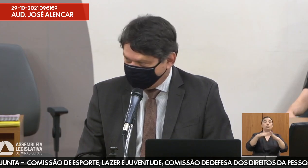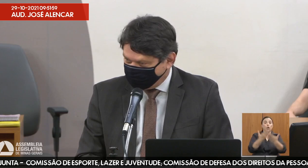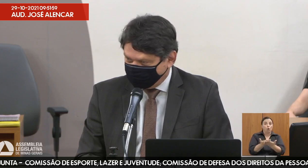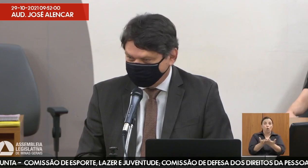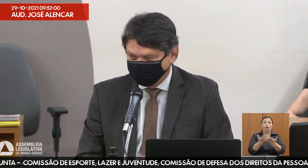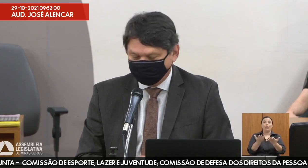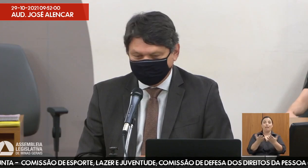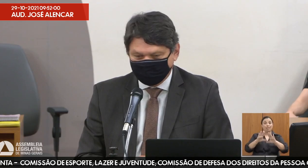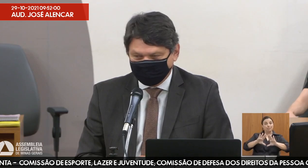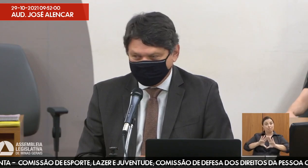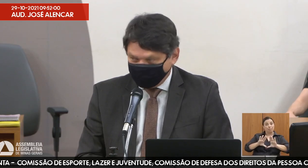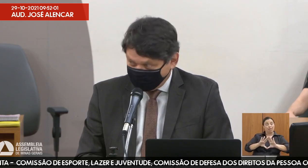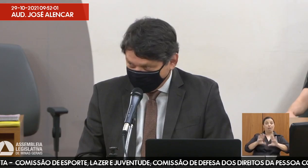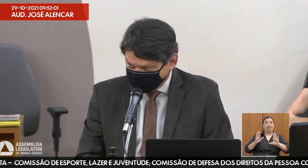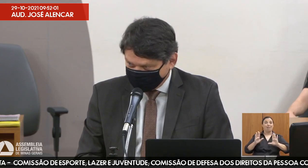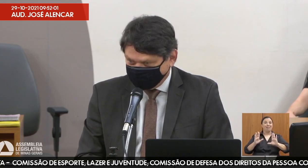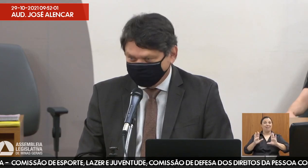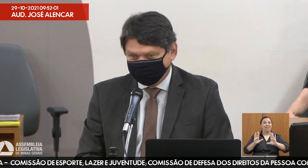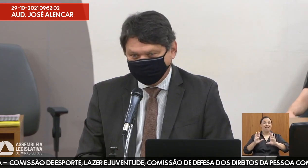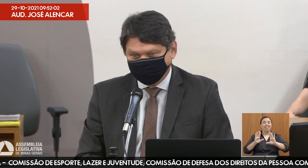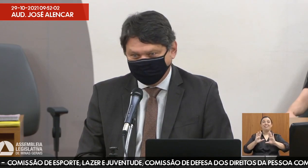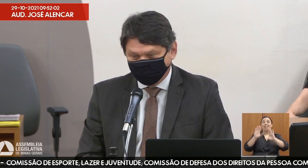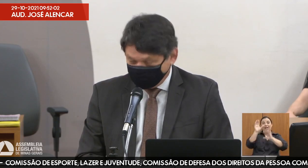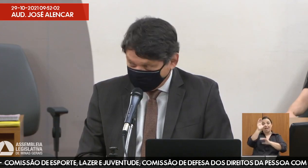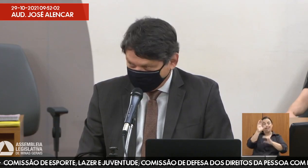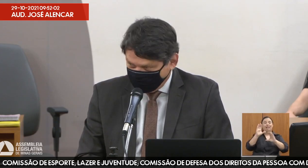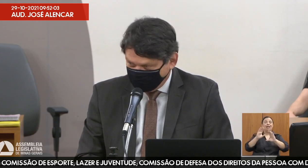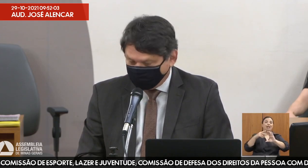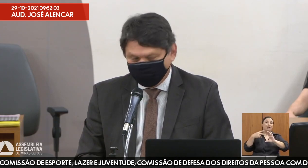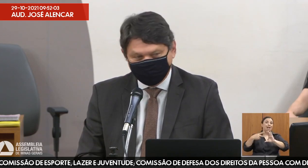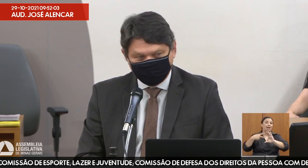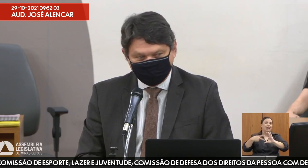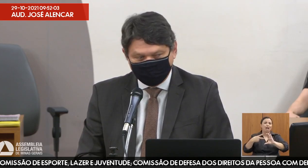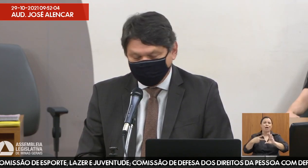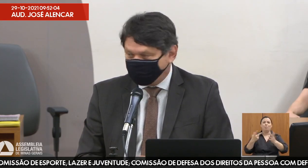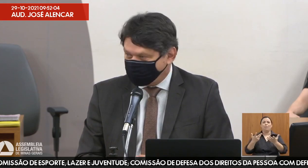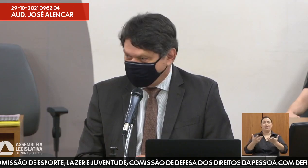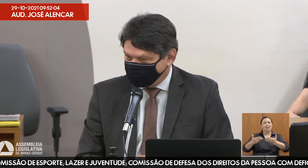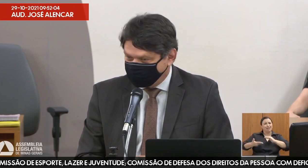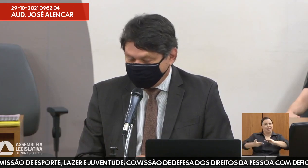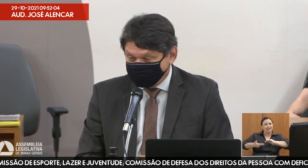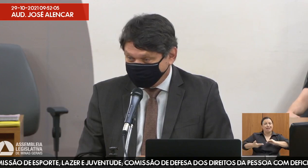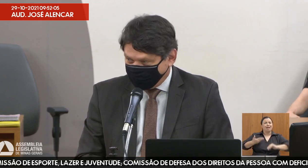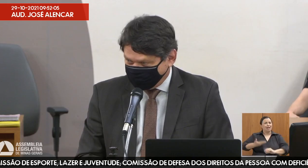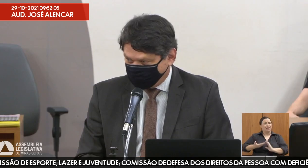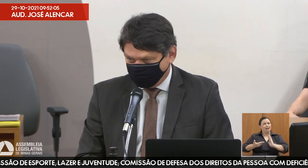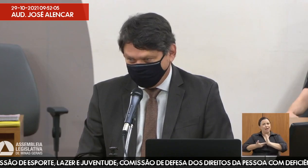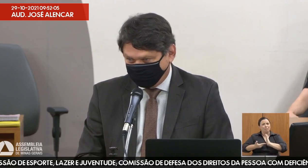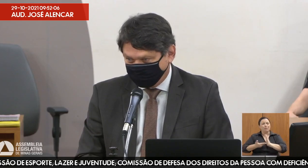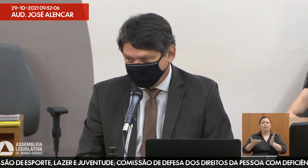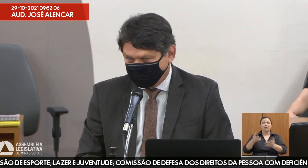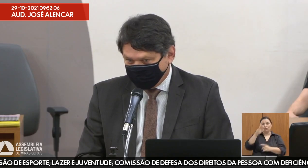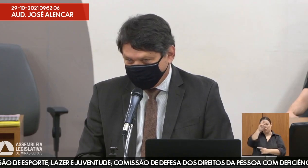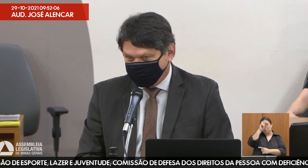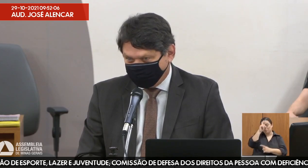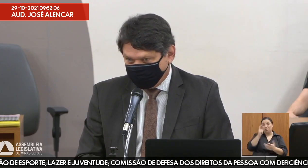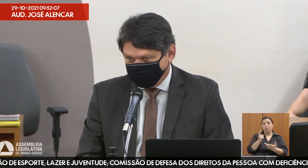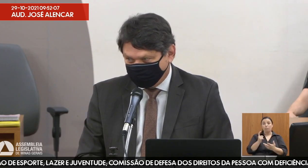Câmara, na praça, no hospital, em qualquer espaço tem que haver a